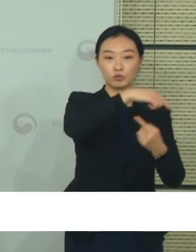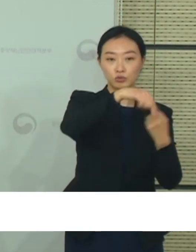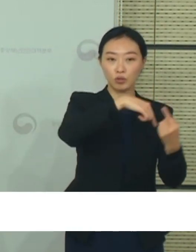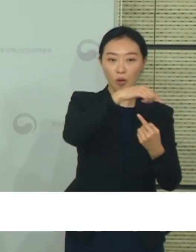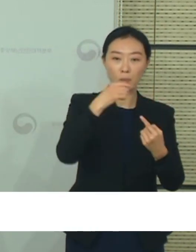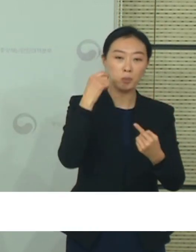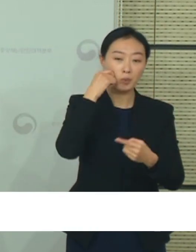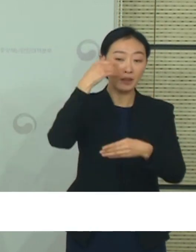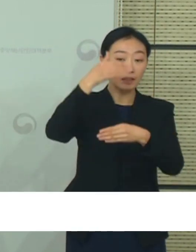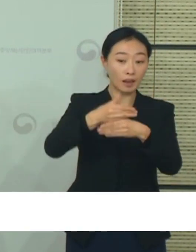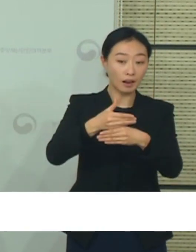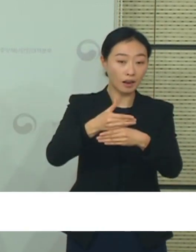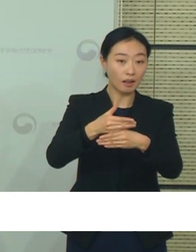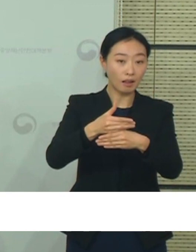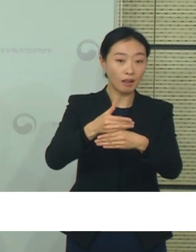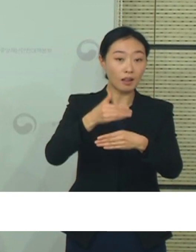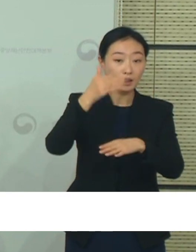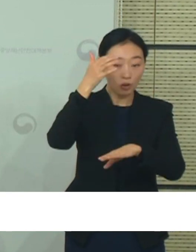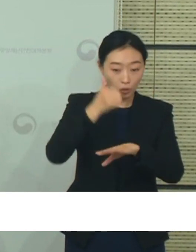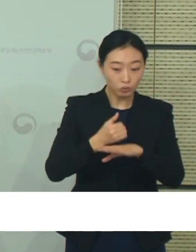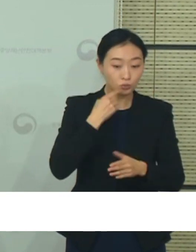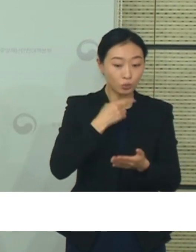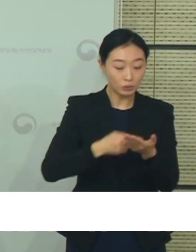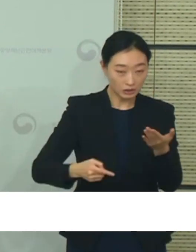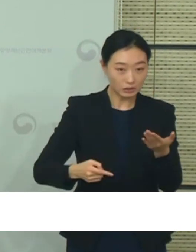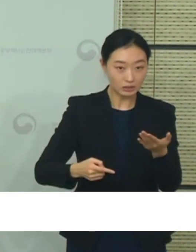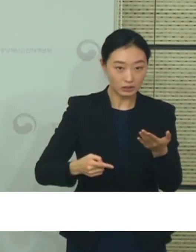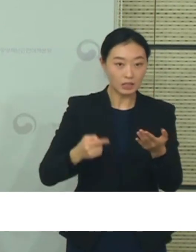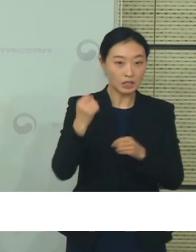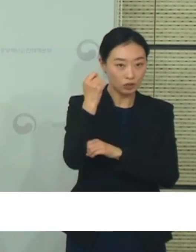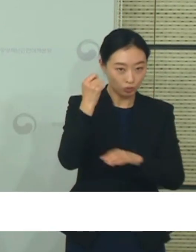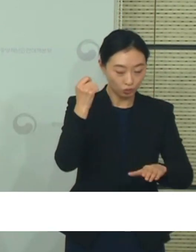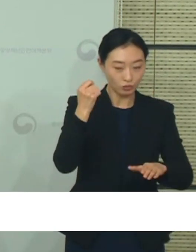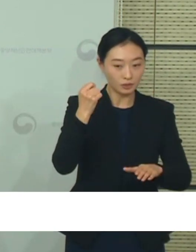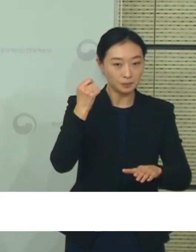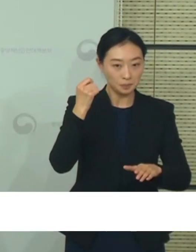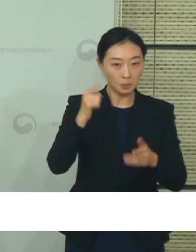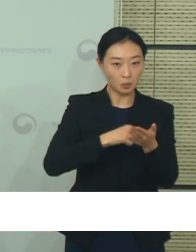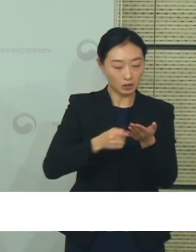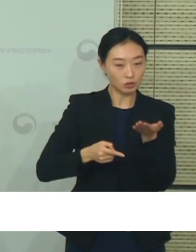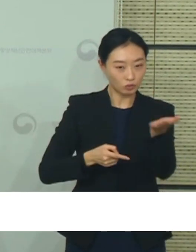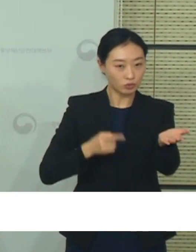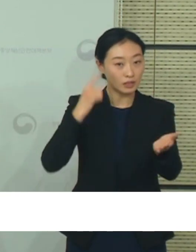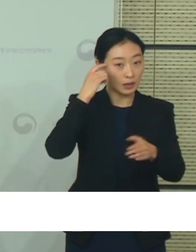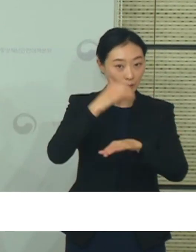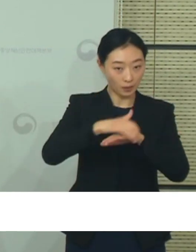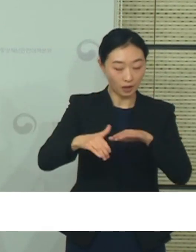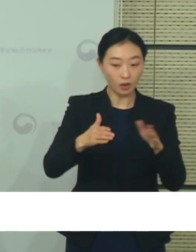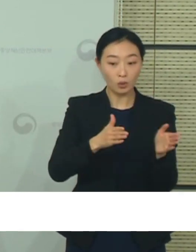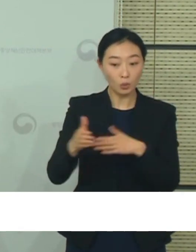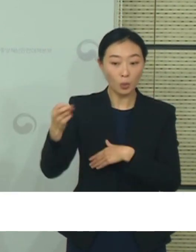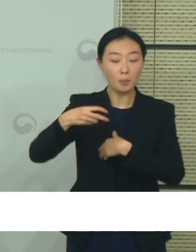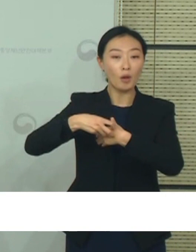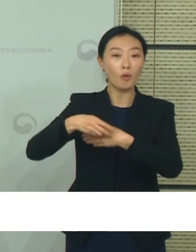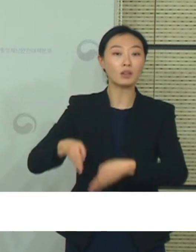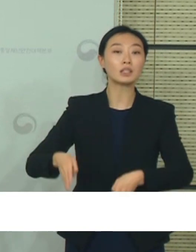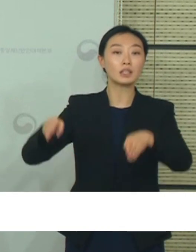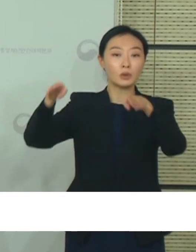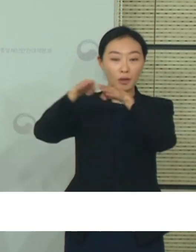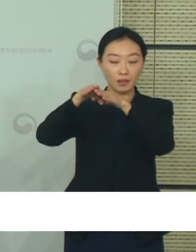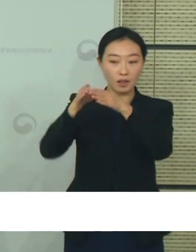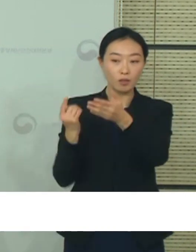운영을 못하게 됨에 따라서 발생하는 손실을 기준으로 하고 할 예정이고 또 병원이나 어떤 그 기관에 소속되어